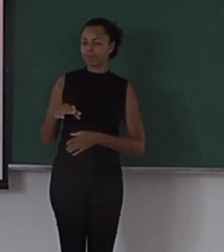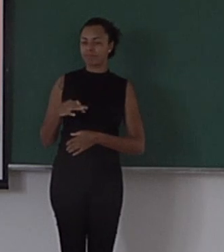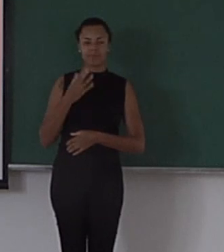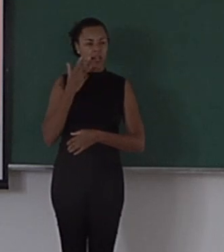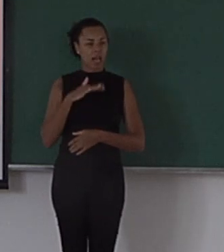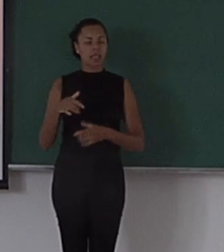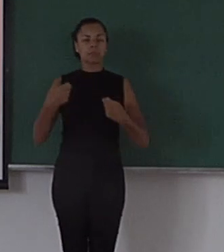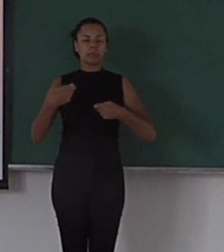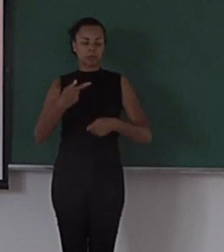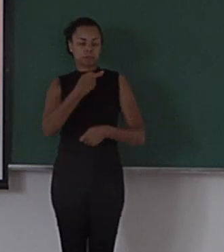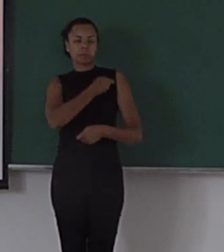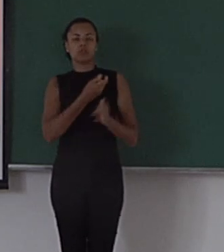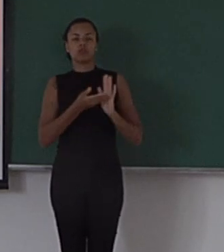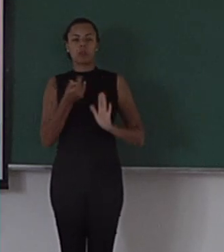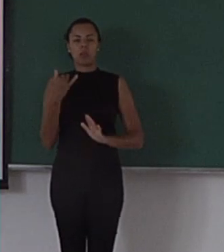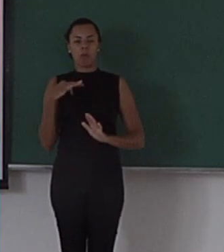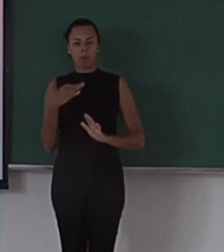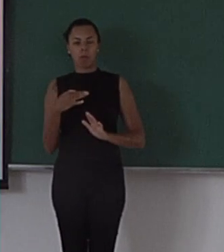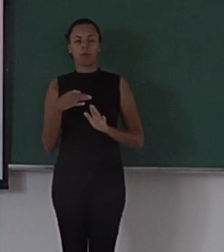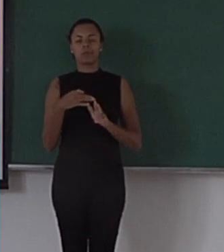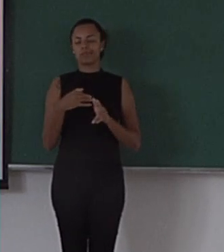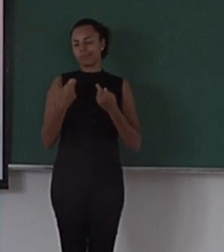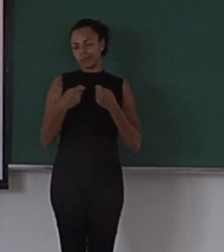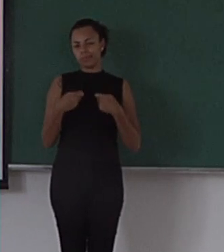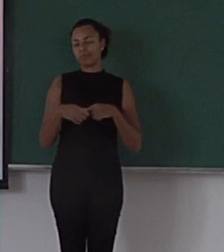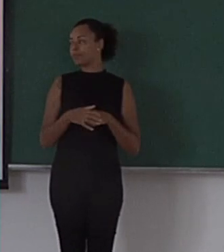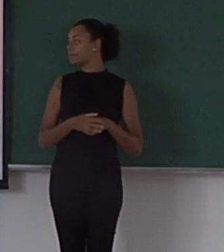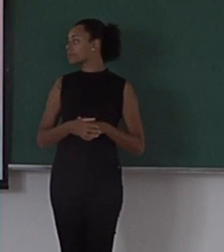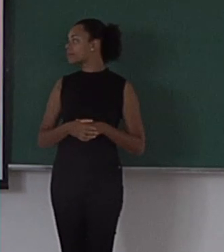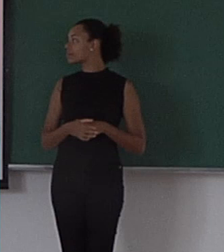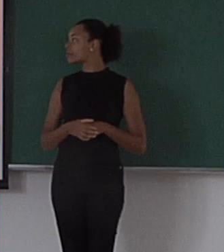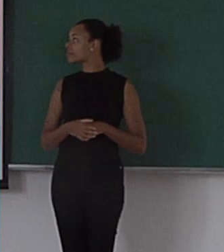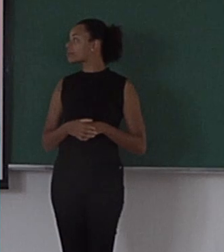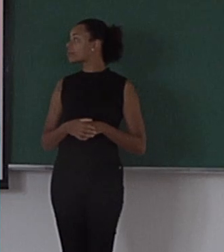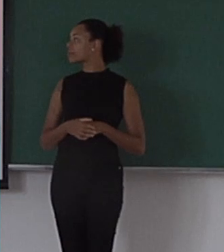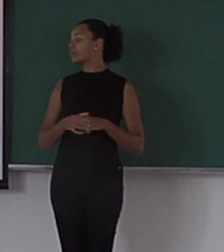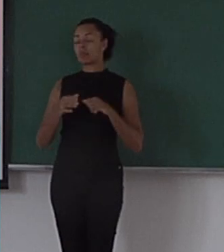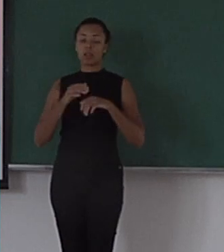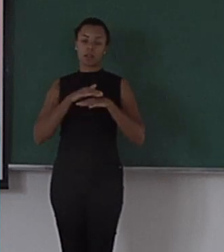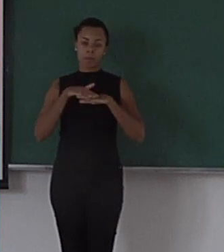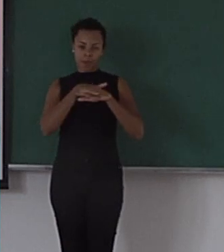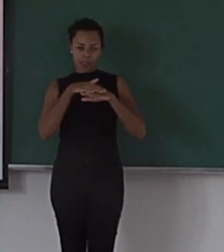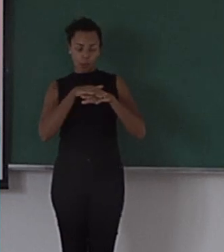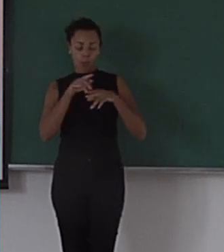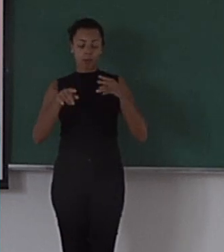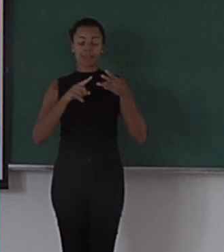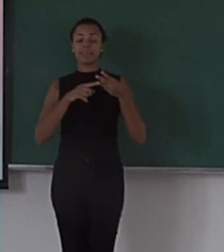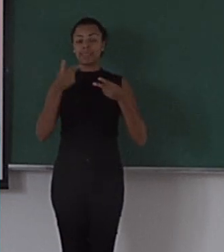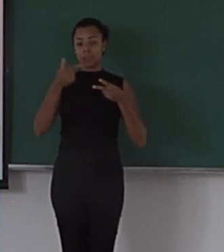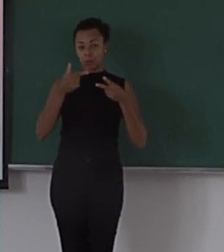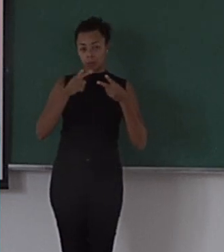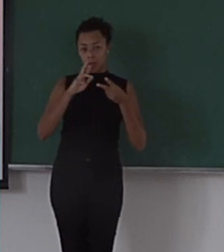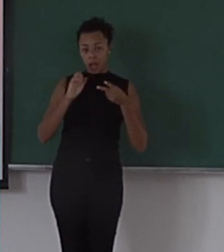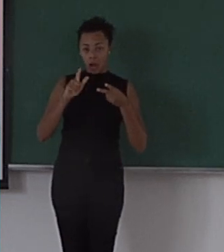tem que anestesiar, bloco cirúrgico, tá? E a gente pode ter ainda o segundo grau ainda mais profundo. Isso daqui é uma